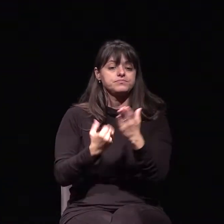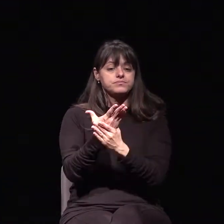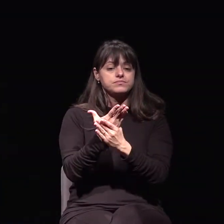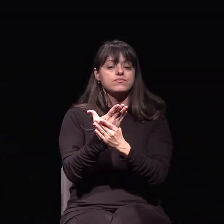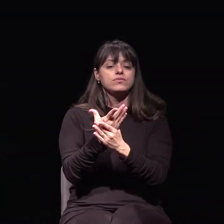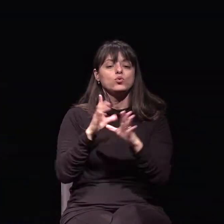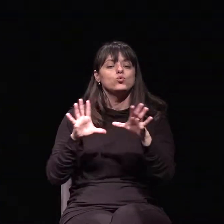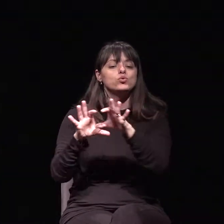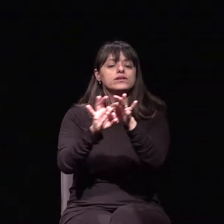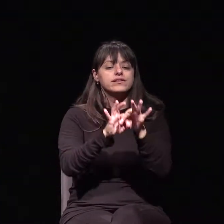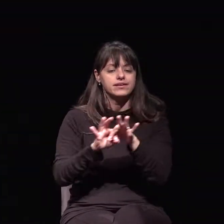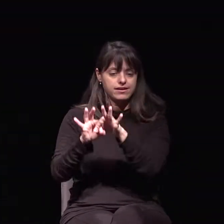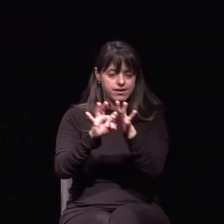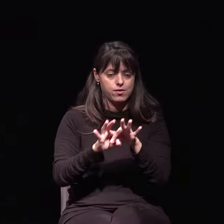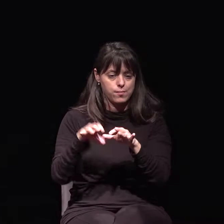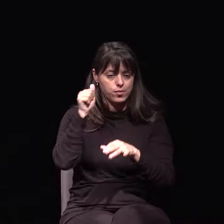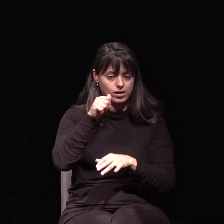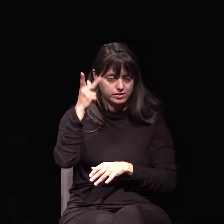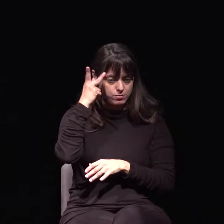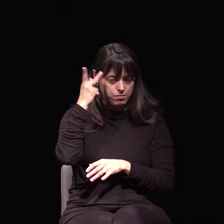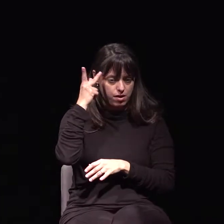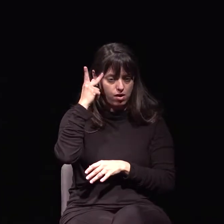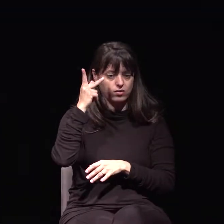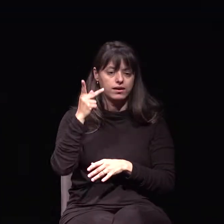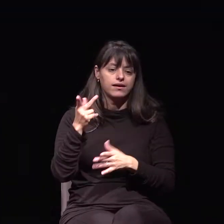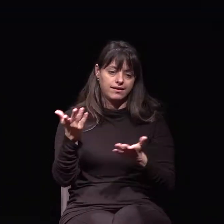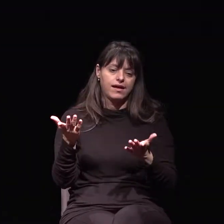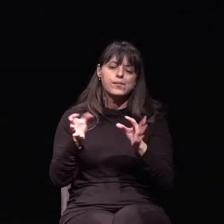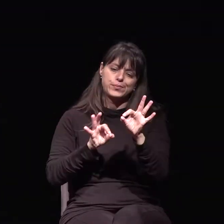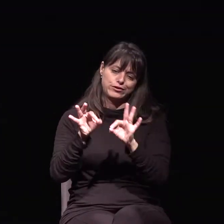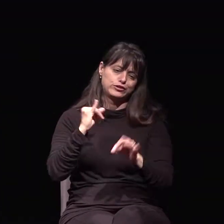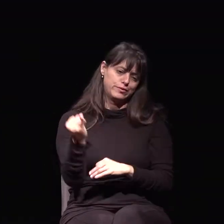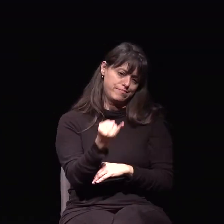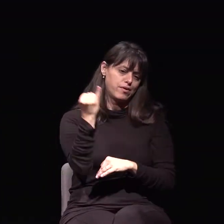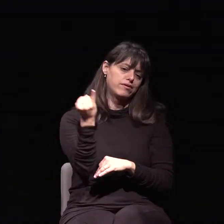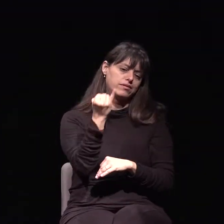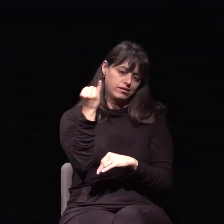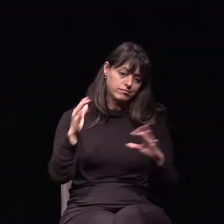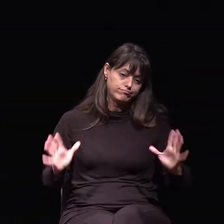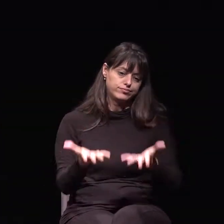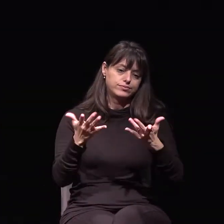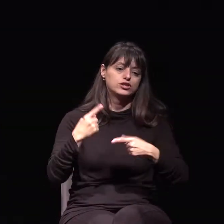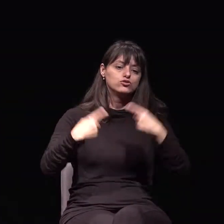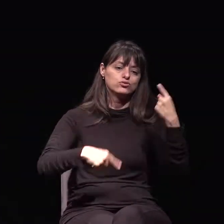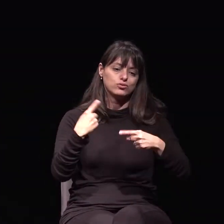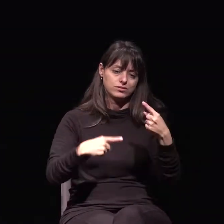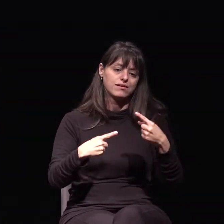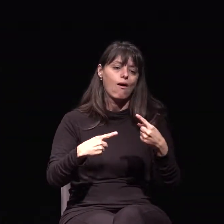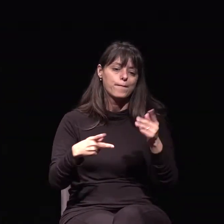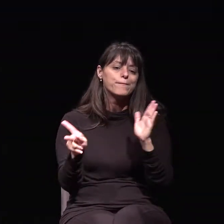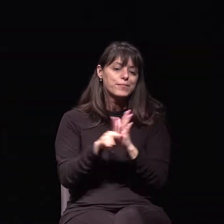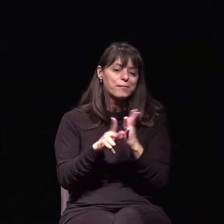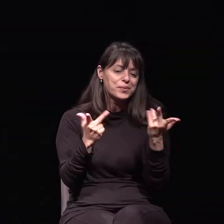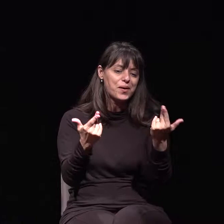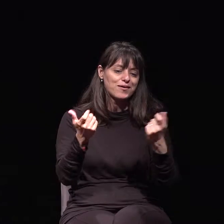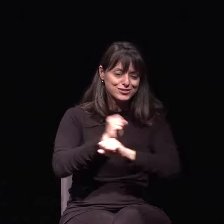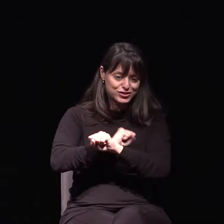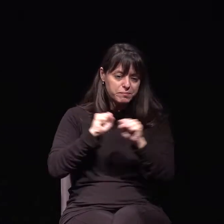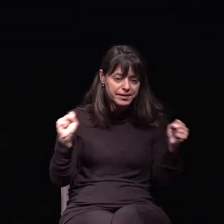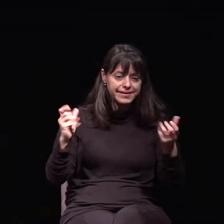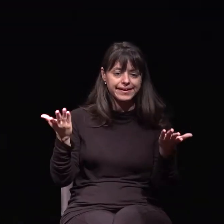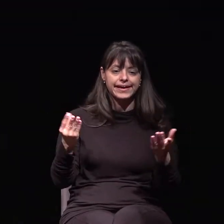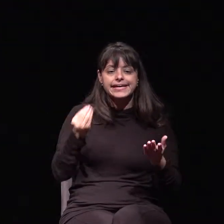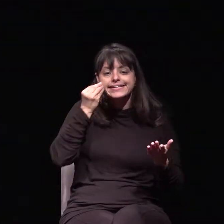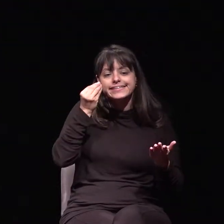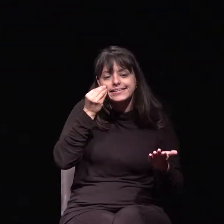diretora e coordena projetos muito importantes, até que tangenciam muito a discussão que a gente fez pela manhã, de tentativa,